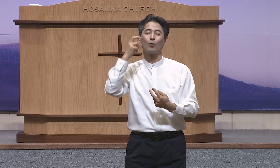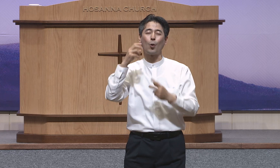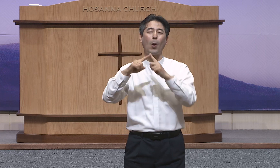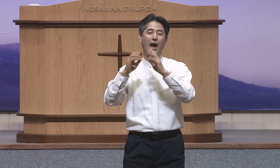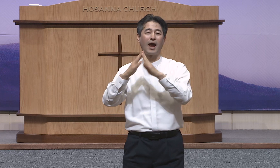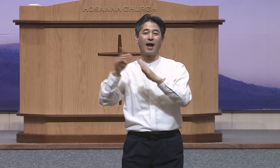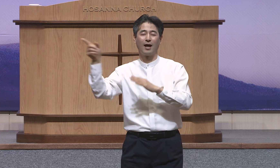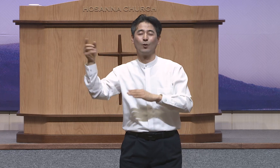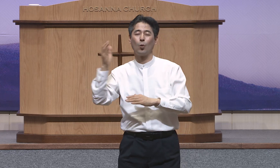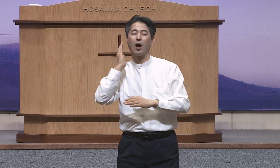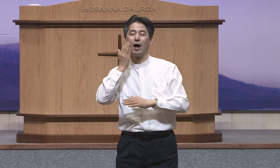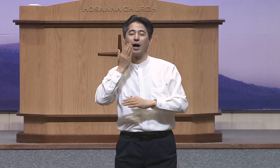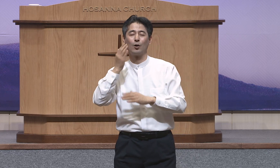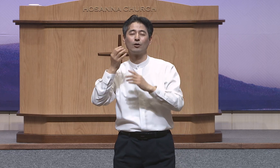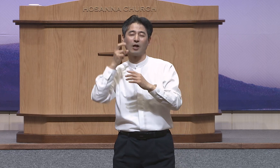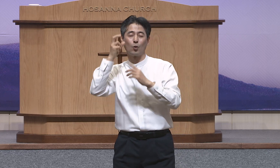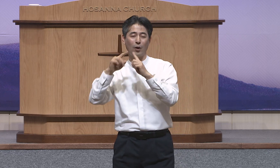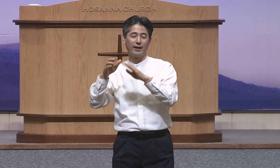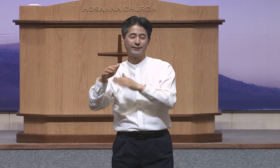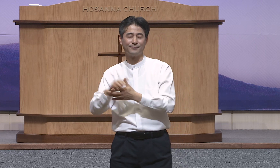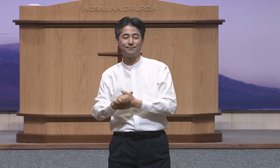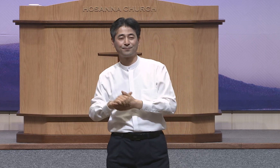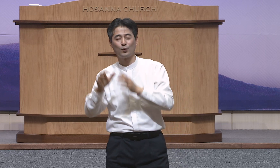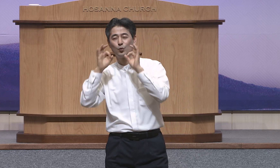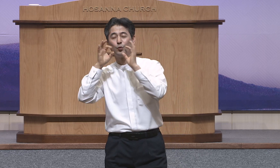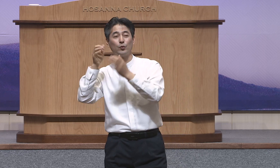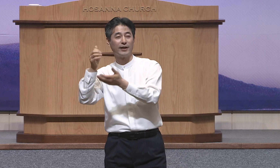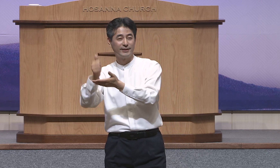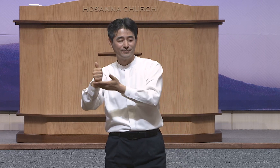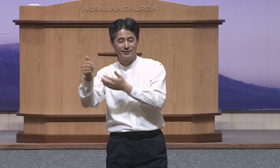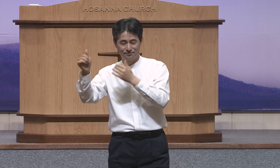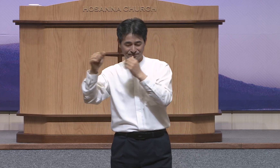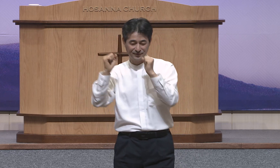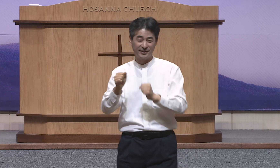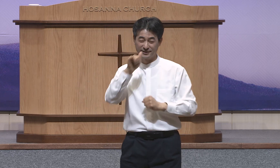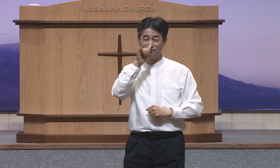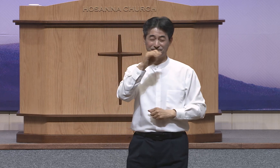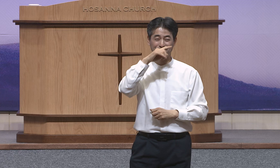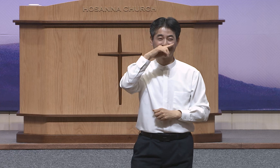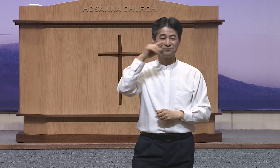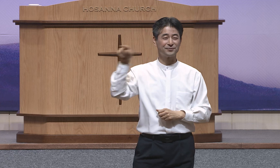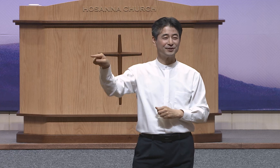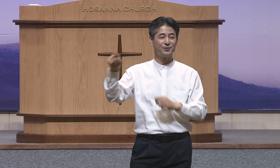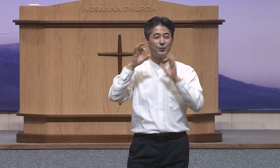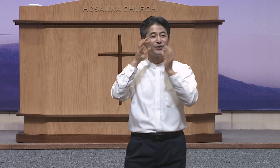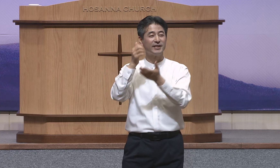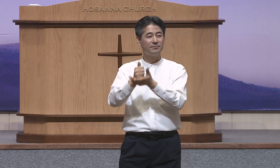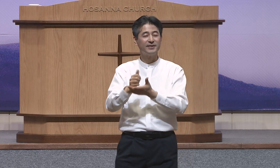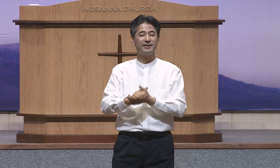해야 될지 생각하고 있다가 제가 영락 농인교회에 있는 전도사님으로 사역하고